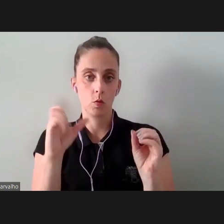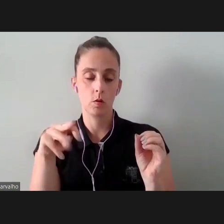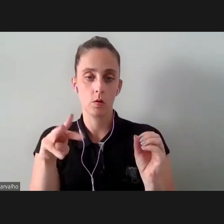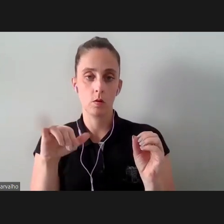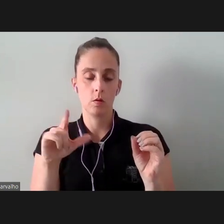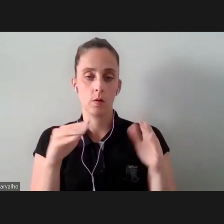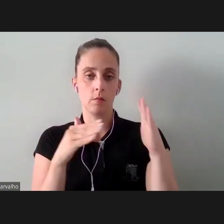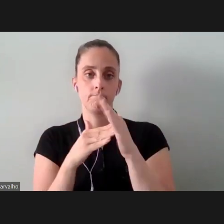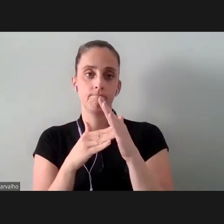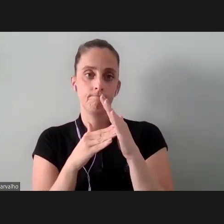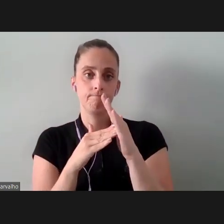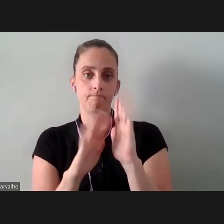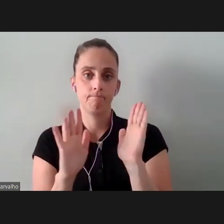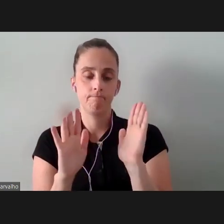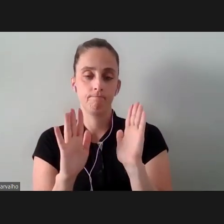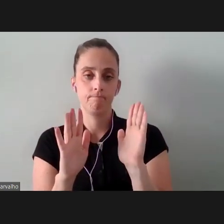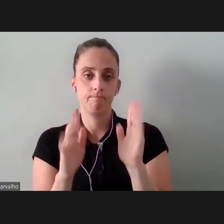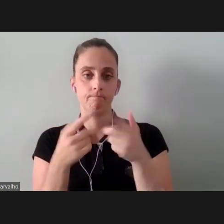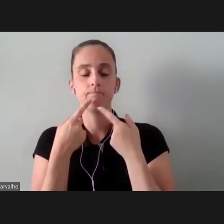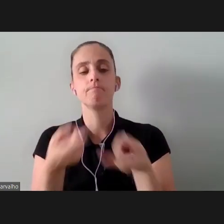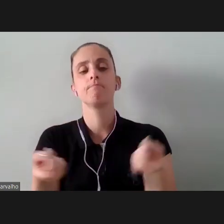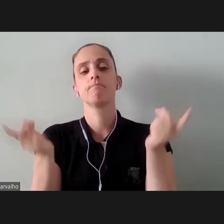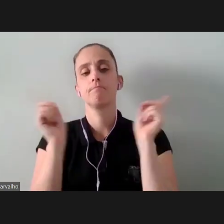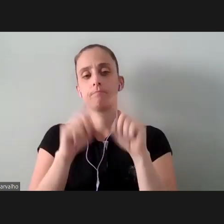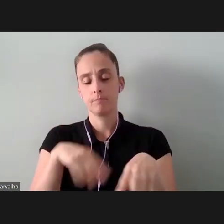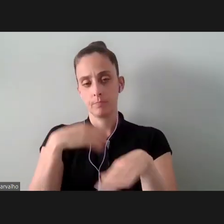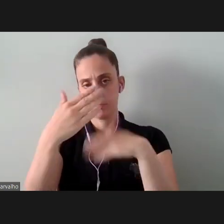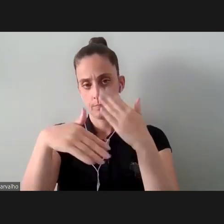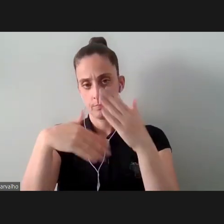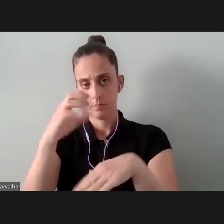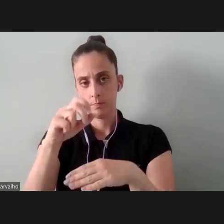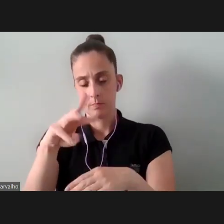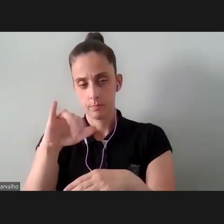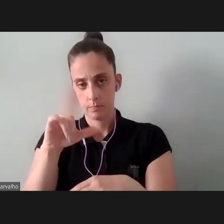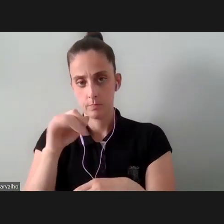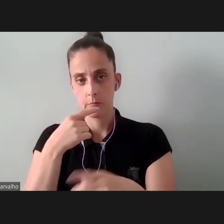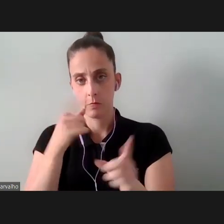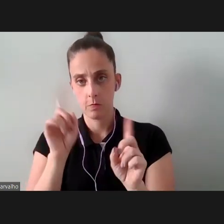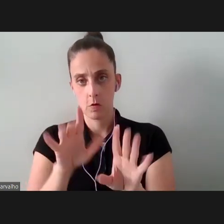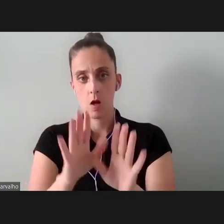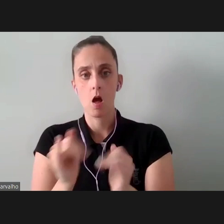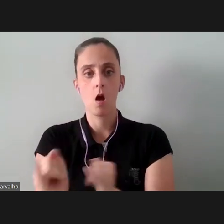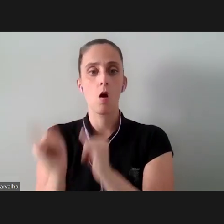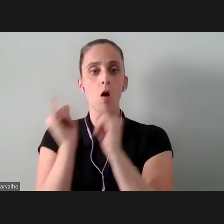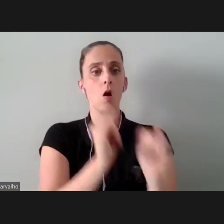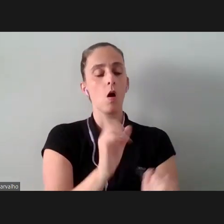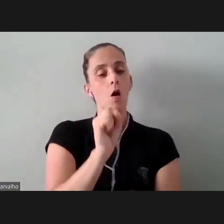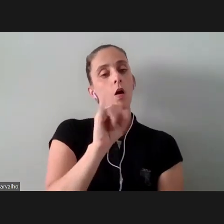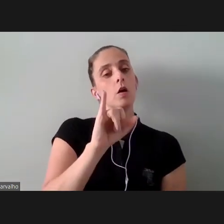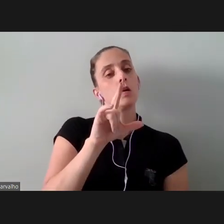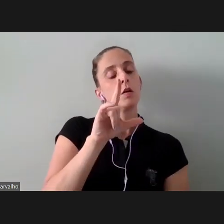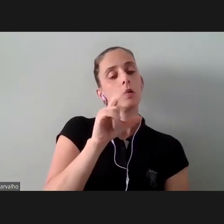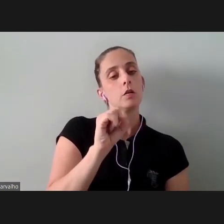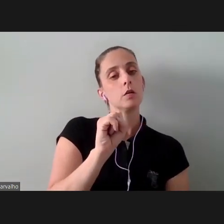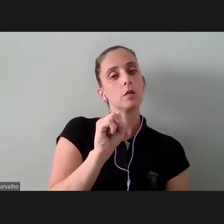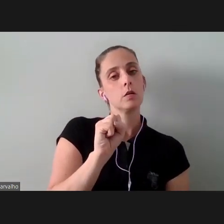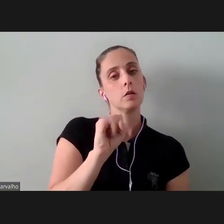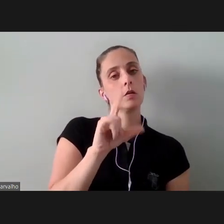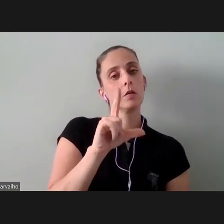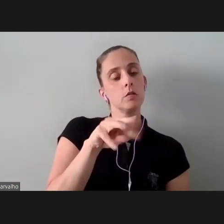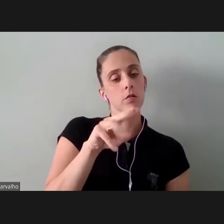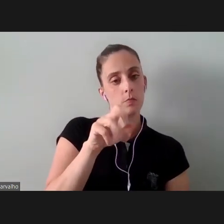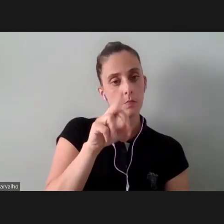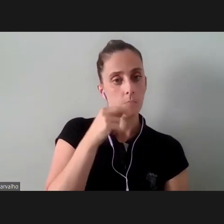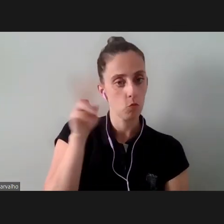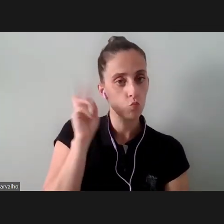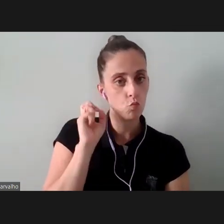Ok, se calhar já voltamos a ela quando ela voltar. Se calhar passa a palavra para a Gilmara. Consegue-me ouvir? Sim, sim,